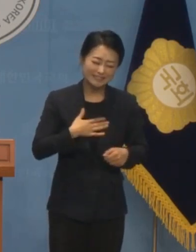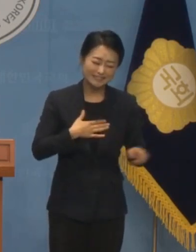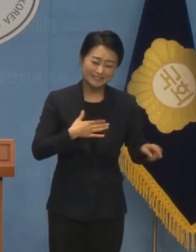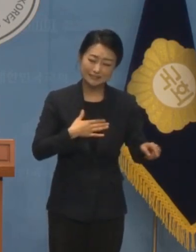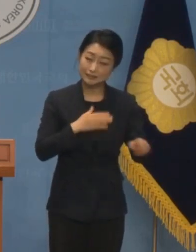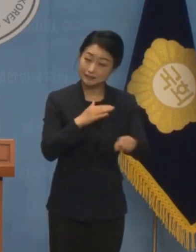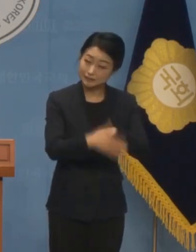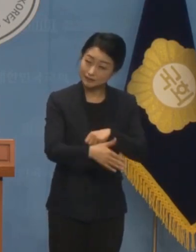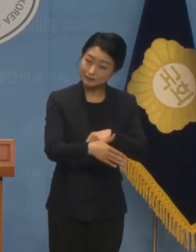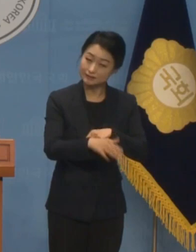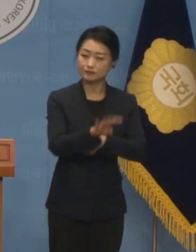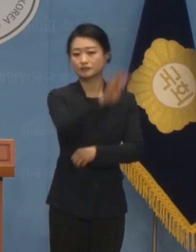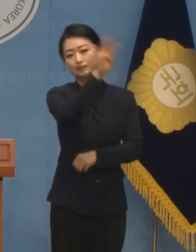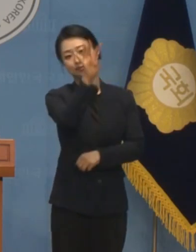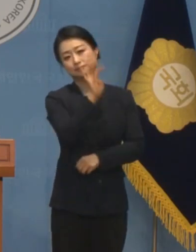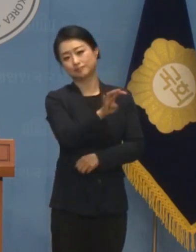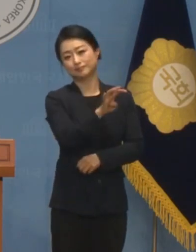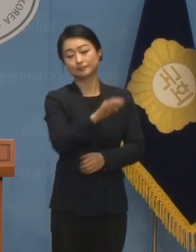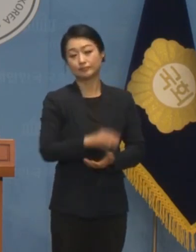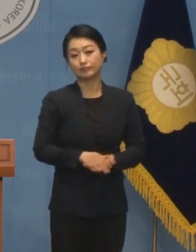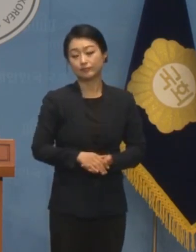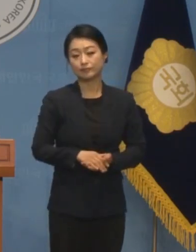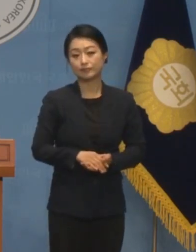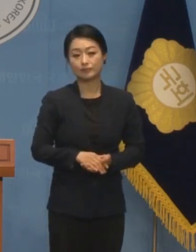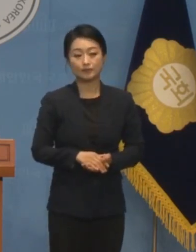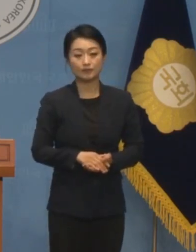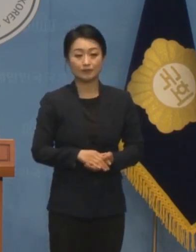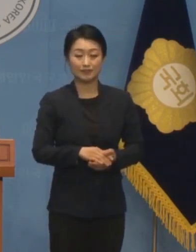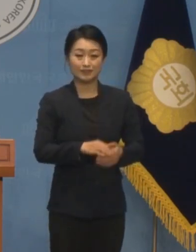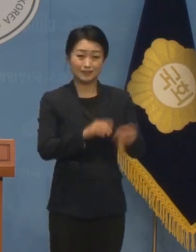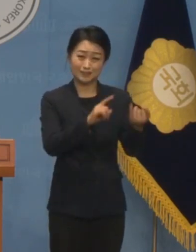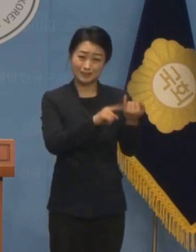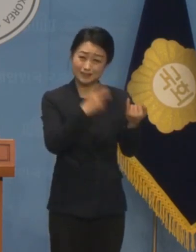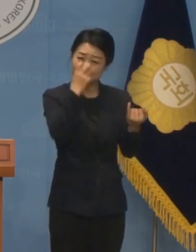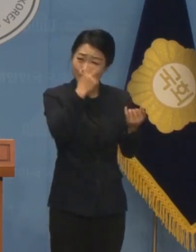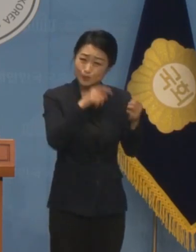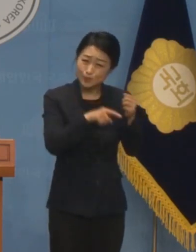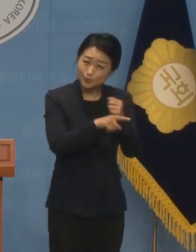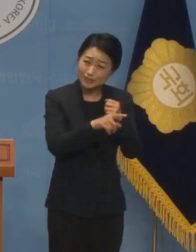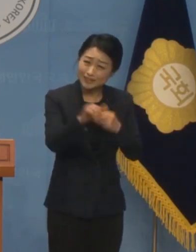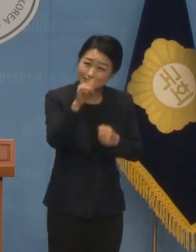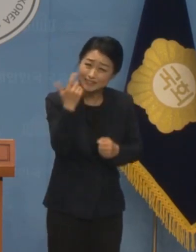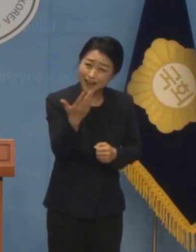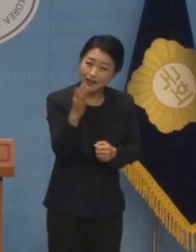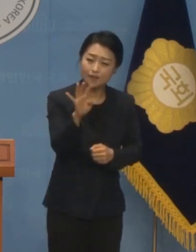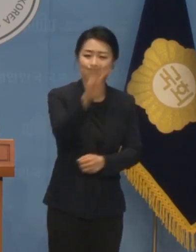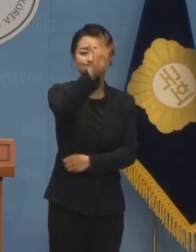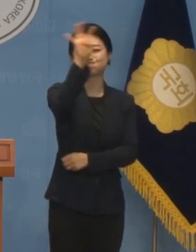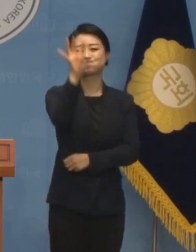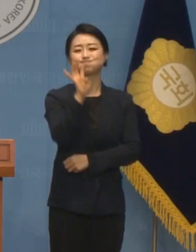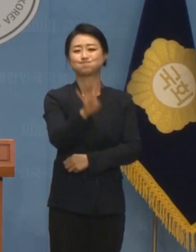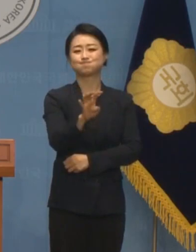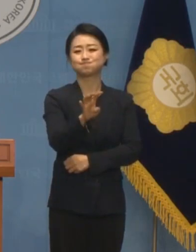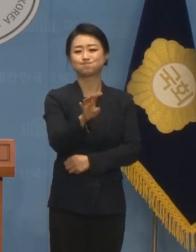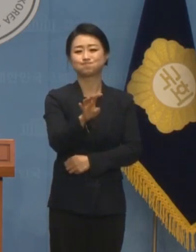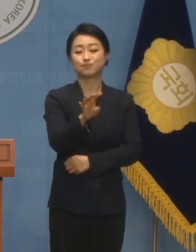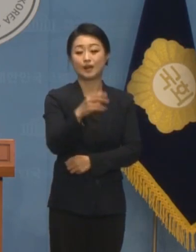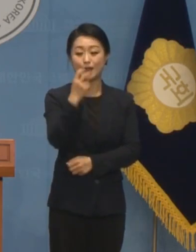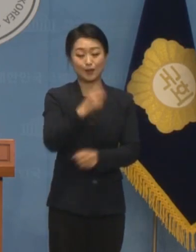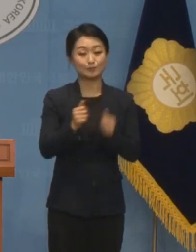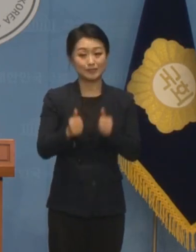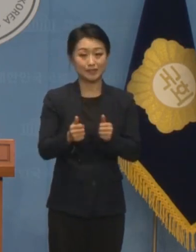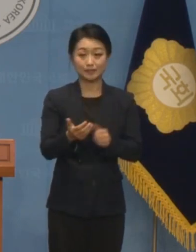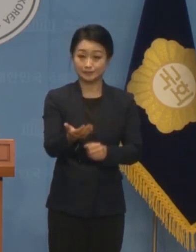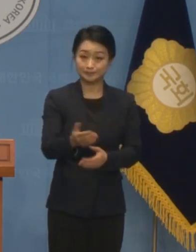난무하고 있습니다. 조사가 실제로 이루어지기는 했을까라는 의문이 들기도 합니다.